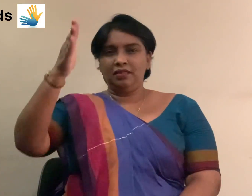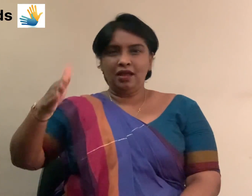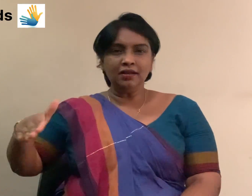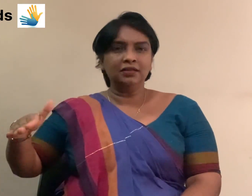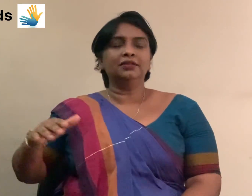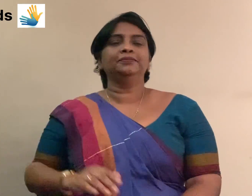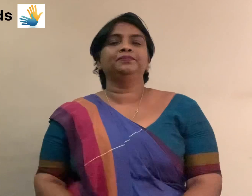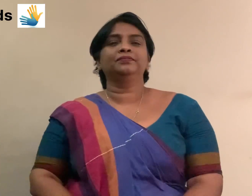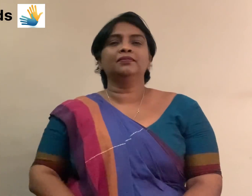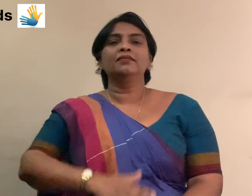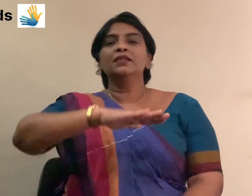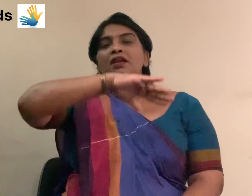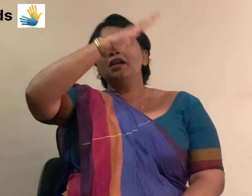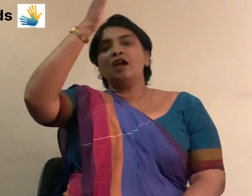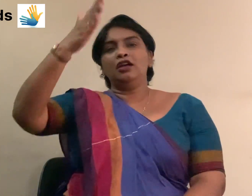කන්දක්. කඳු.